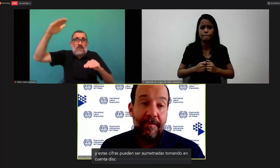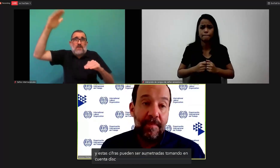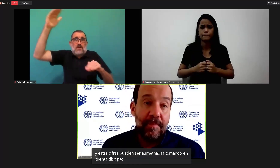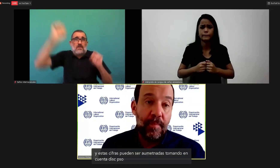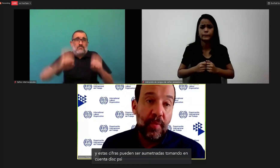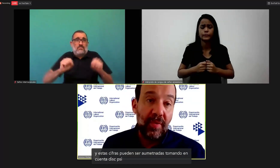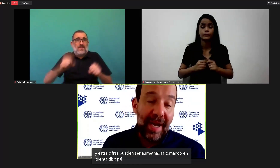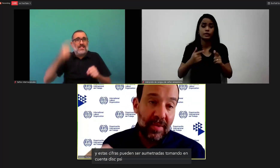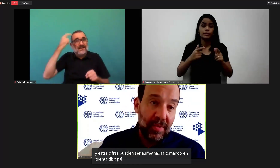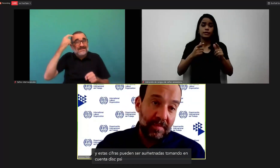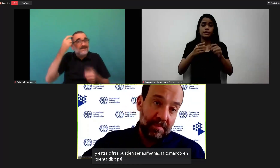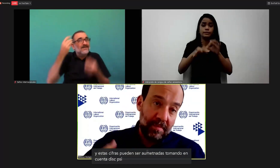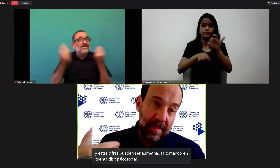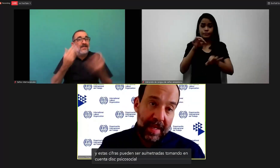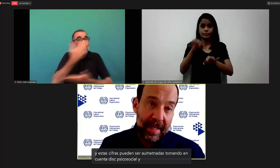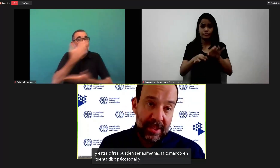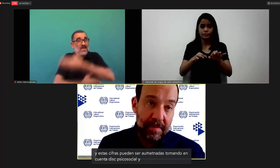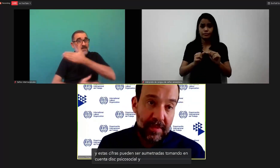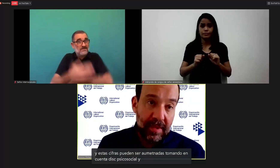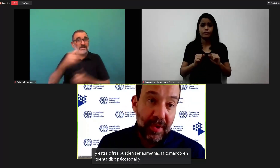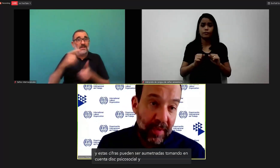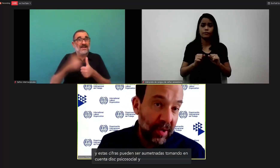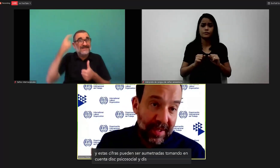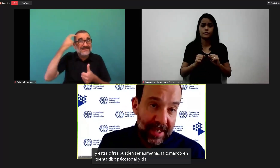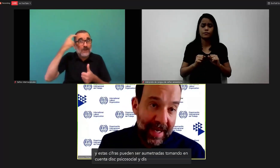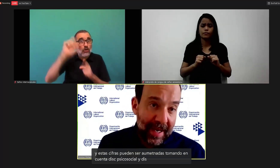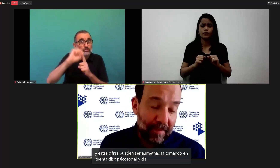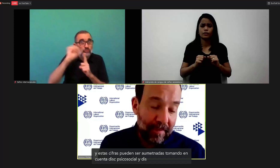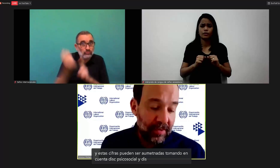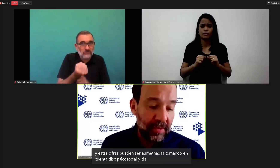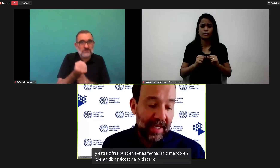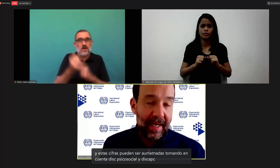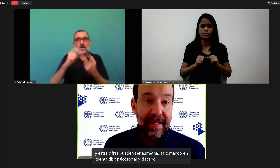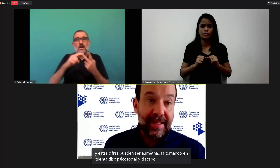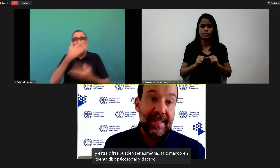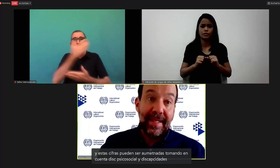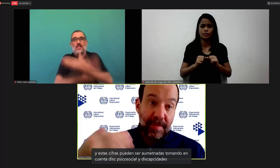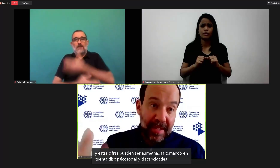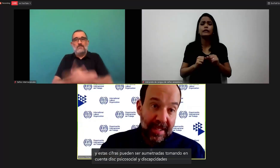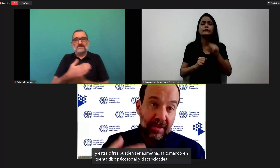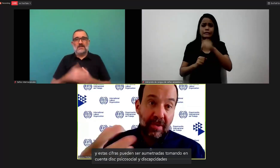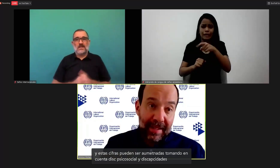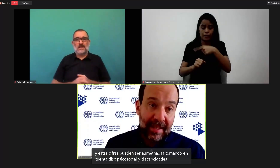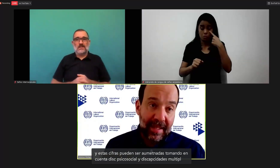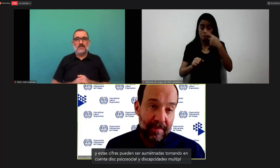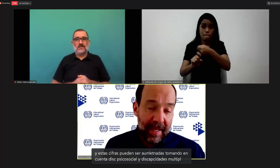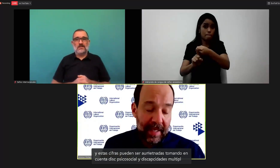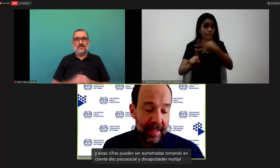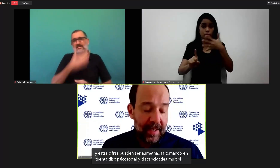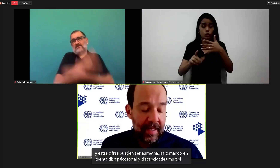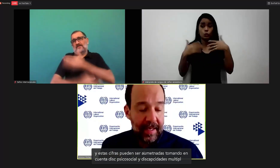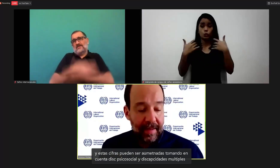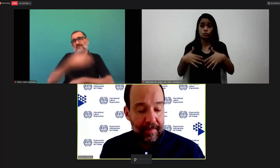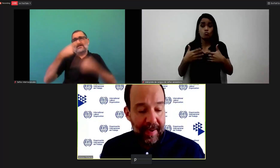es, por un lado, disminuir o mitigar el impacto de la crisis y de las medidas adoptadas,